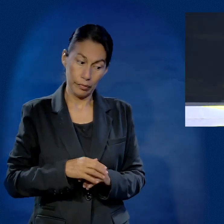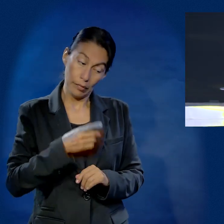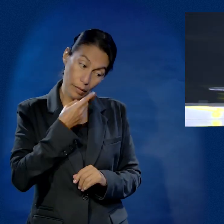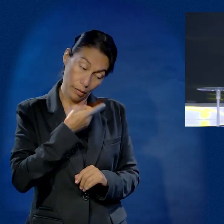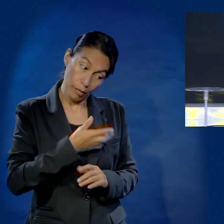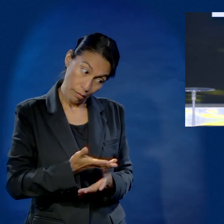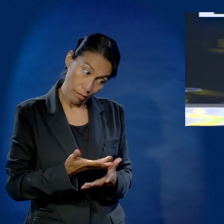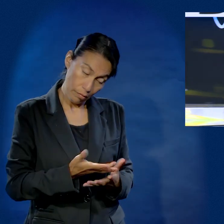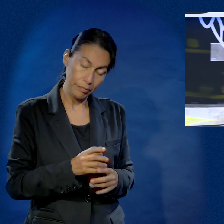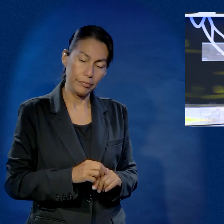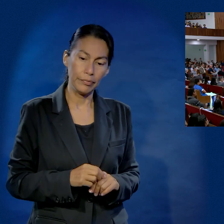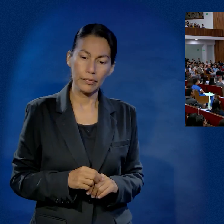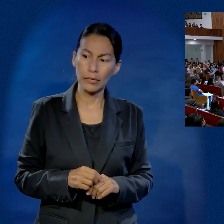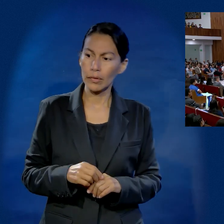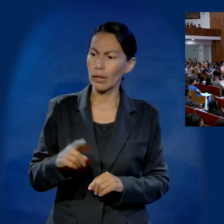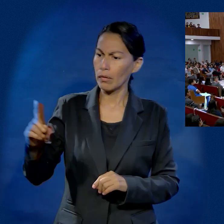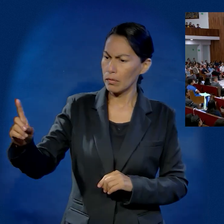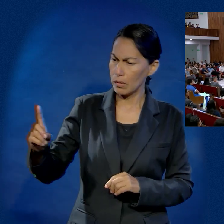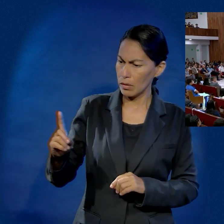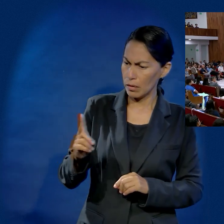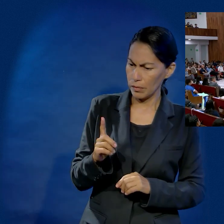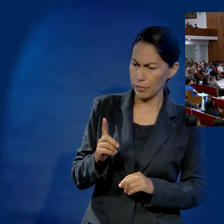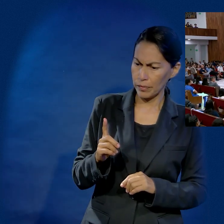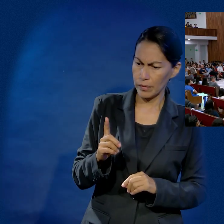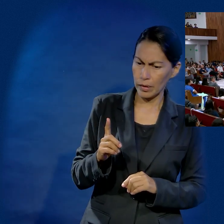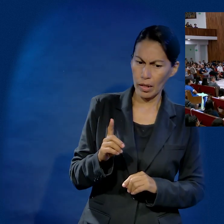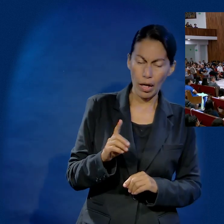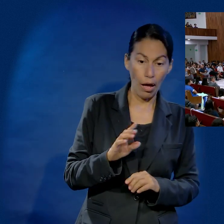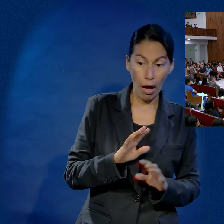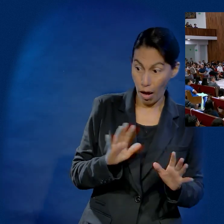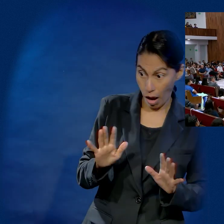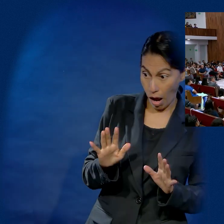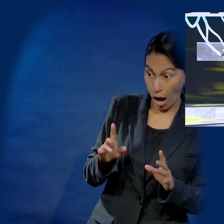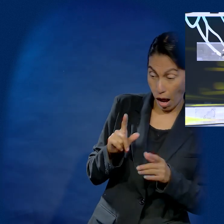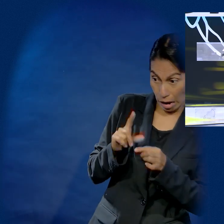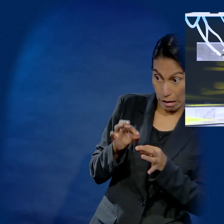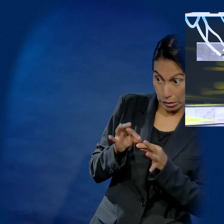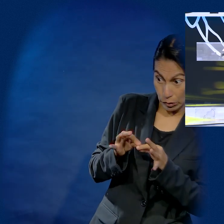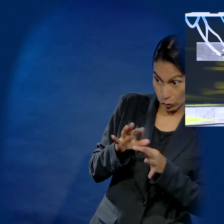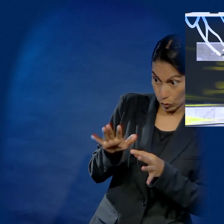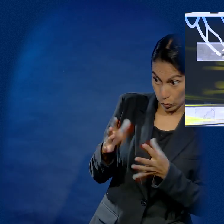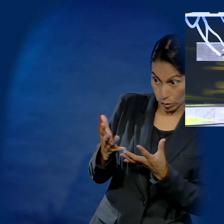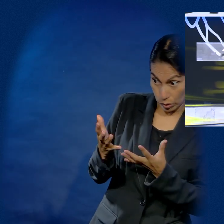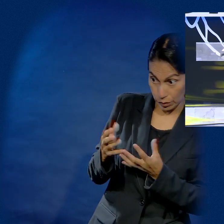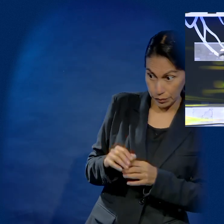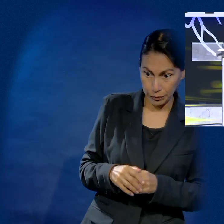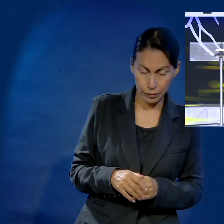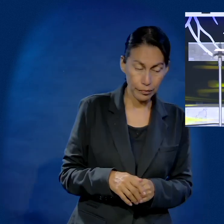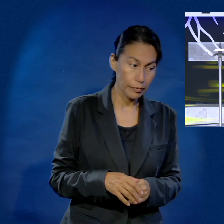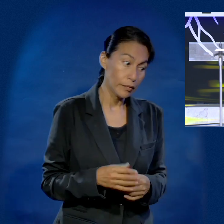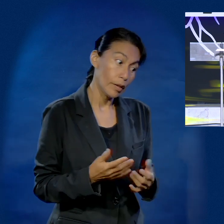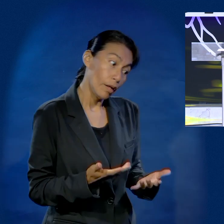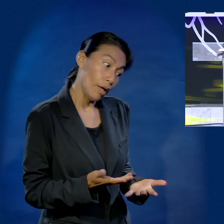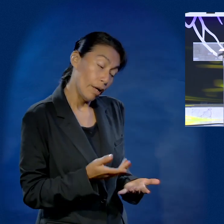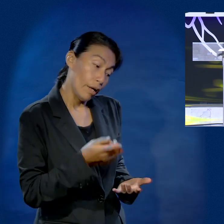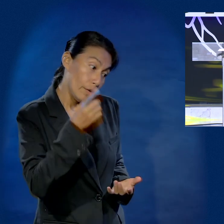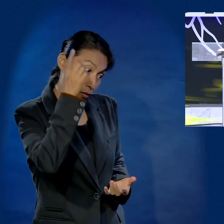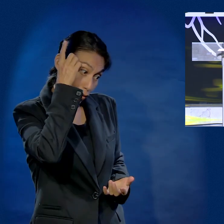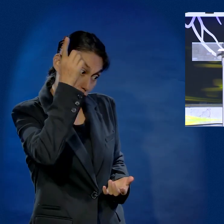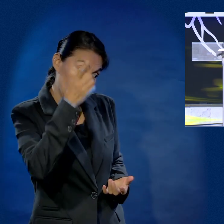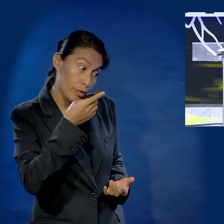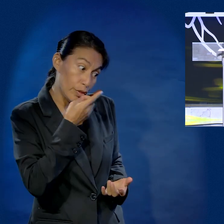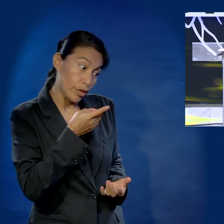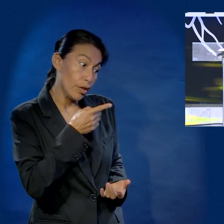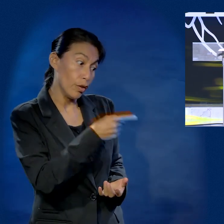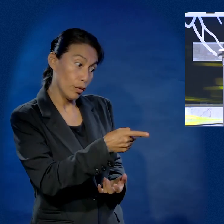dice, ¿listo para la hechicería? Más o menos. A ver, ¿qué te dijo? Pues dice el Señor, o Balac,